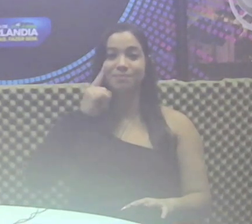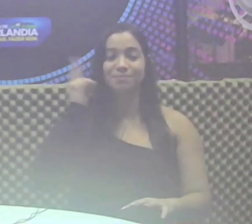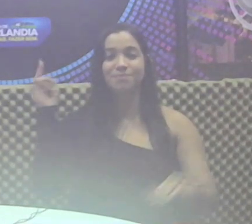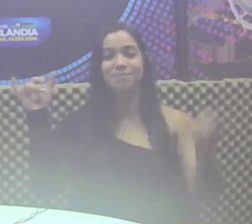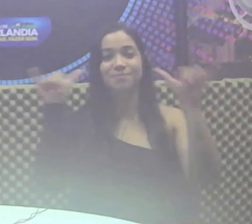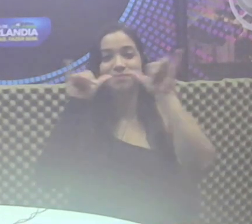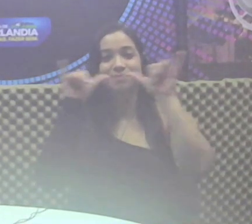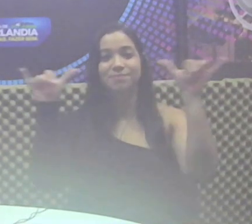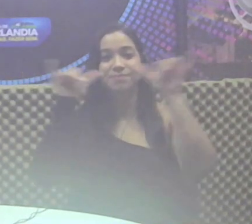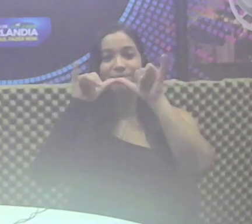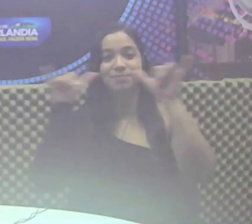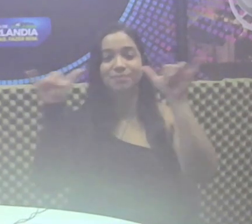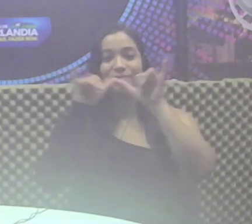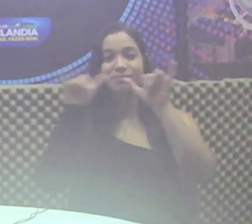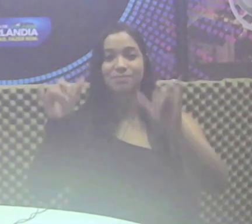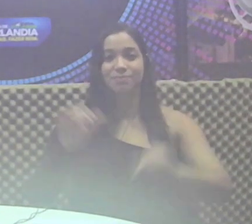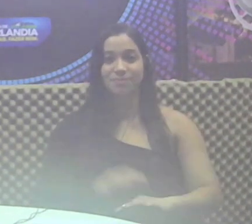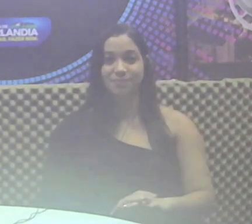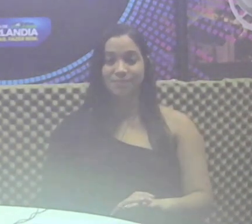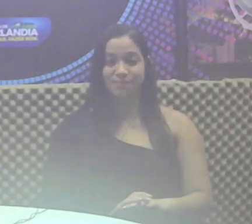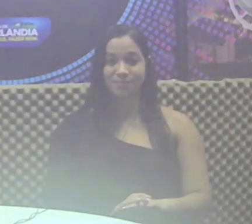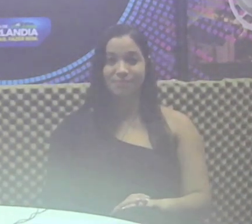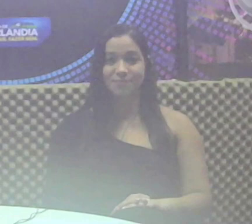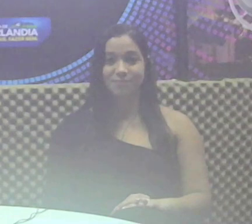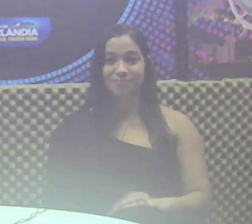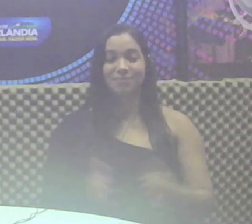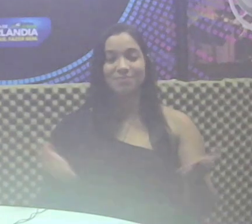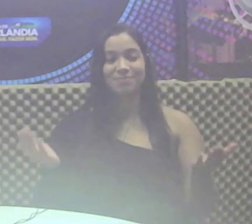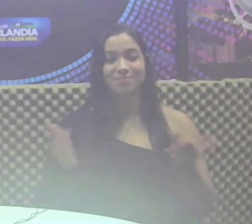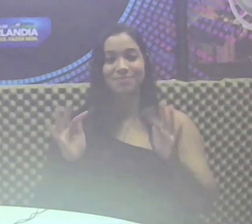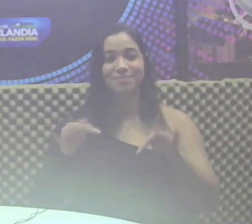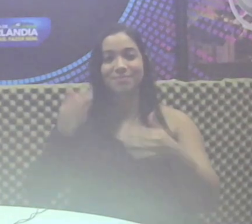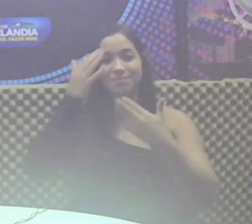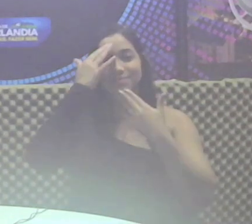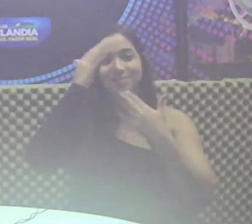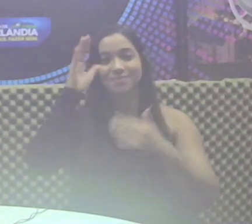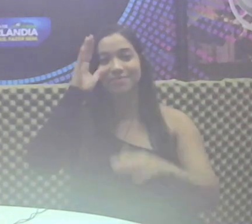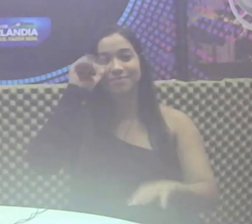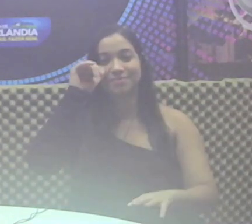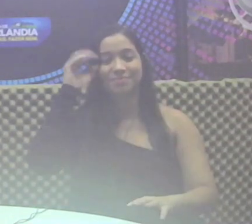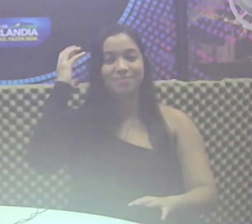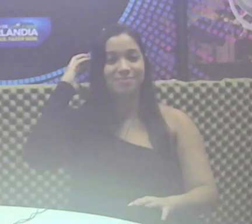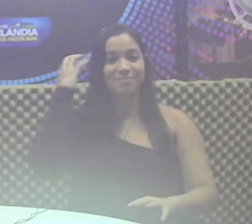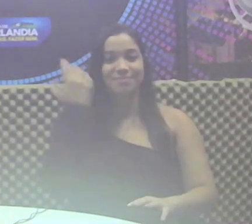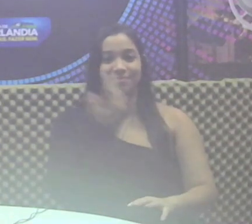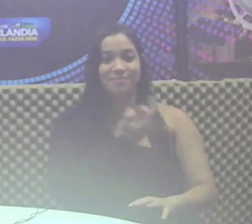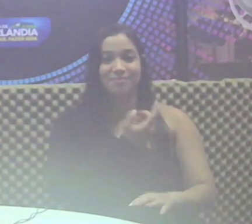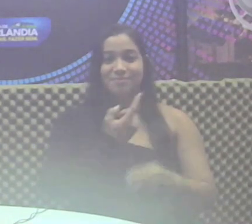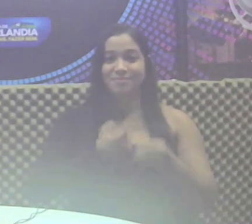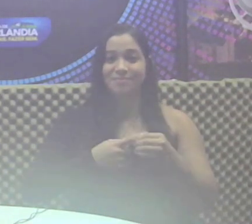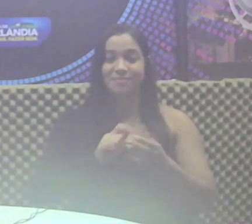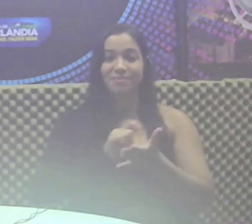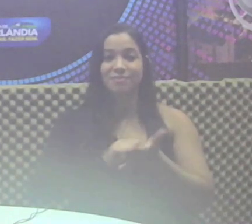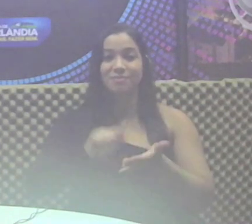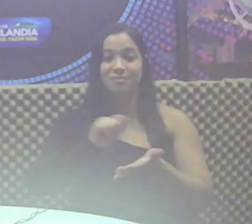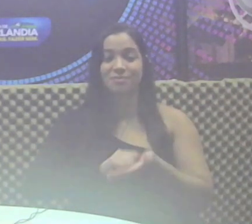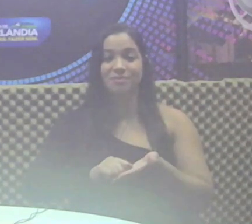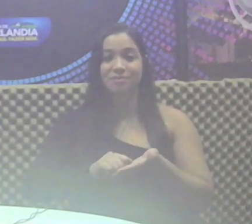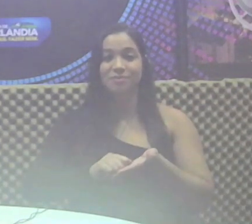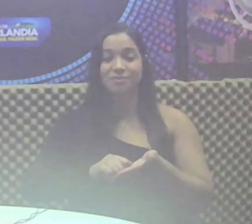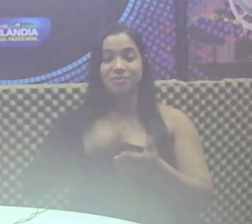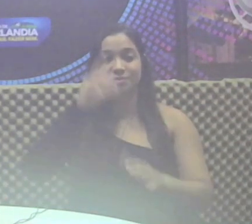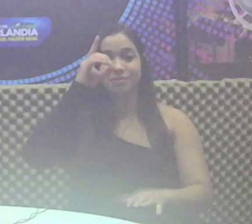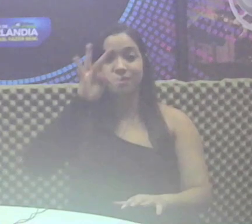Giro de notícias. A edição de hoje fica por aqui. Obrigado pela sua audiência. Jornalista responsável pela